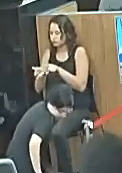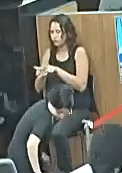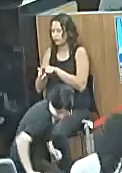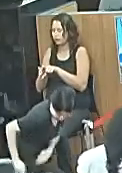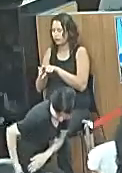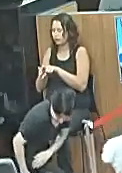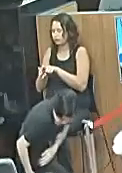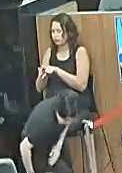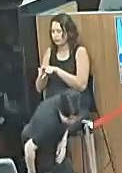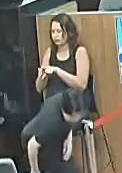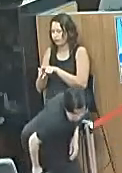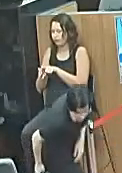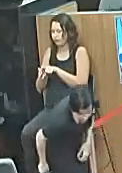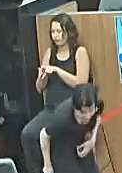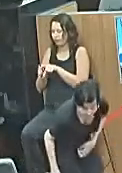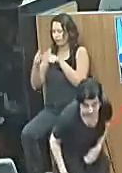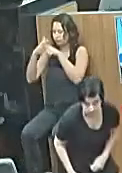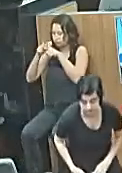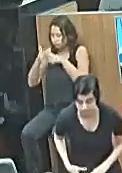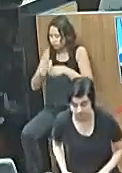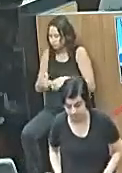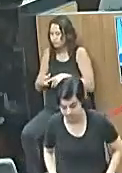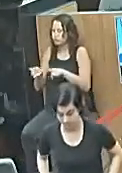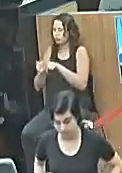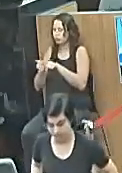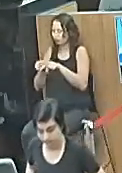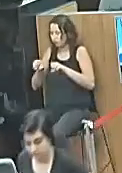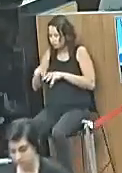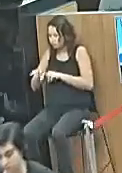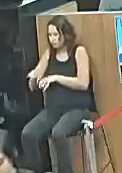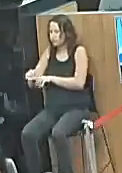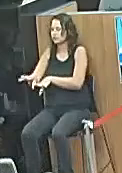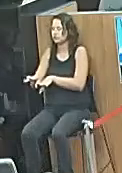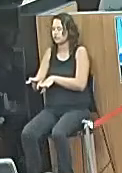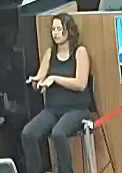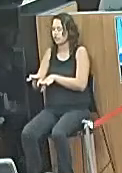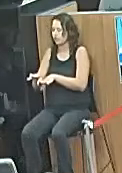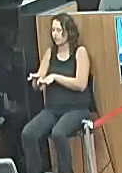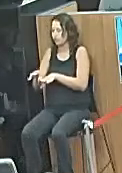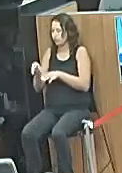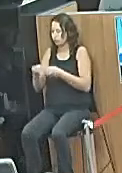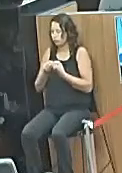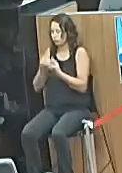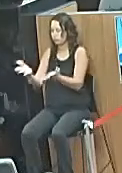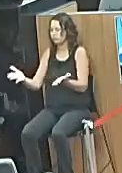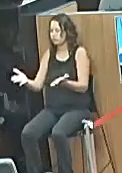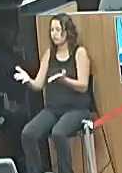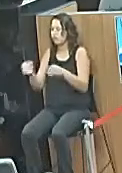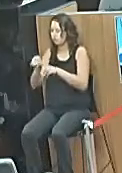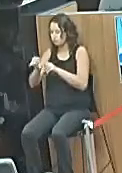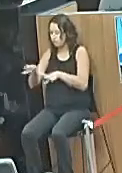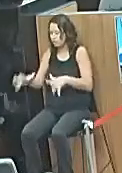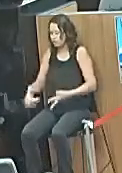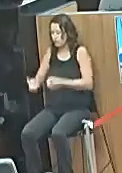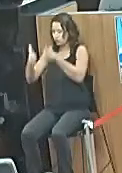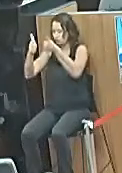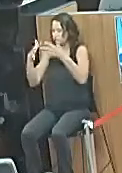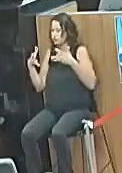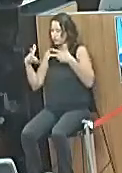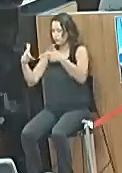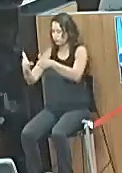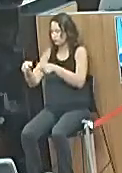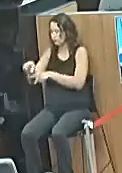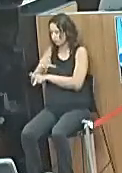legais na manutenção e desenvolvimento do ensino e garantir a educação pública de qualidade social para todos e